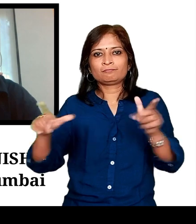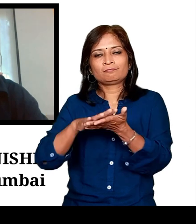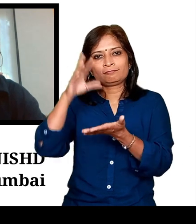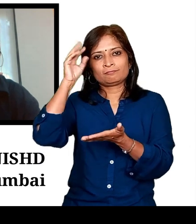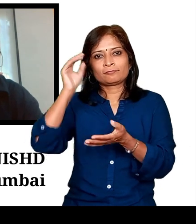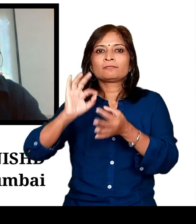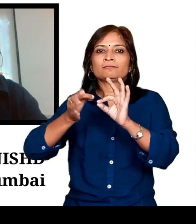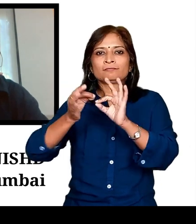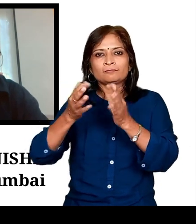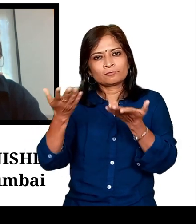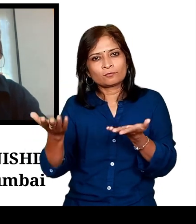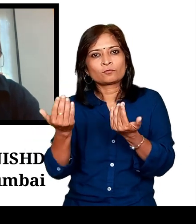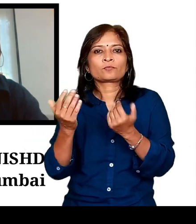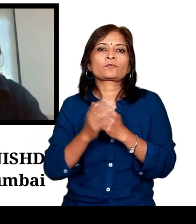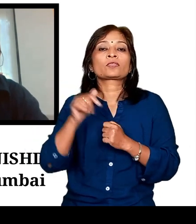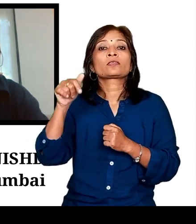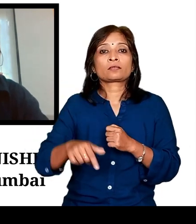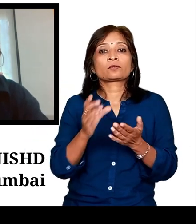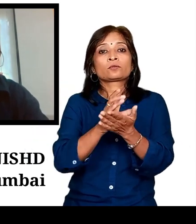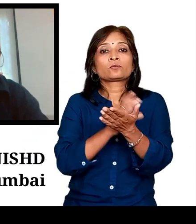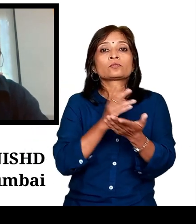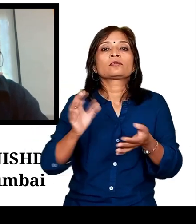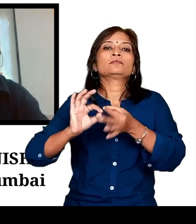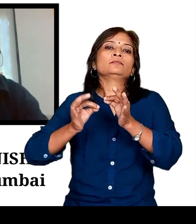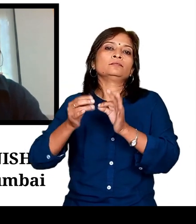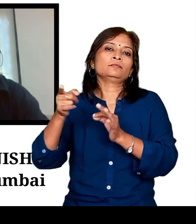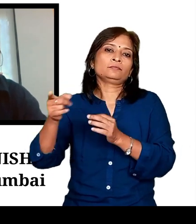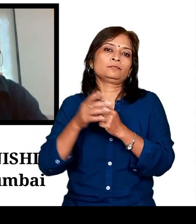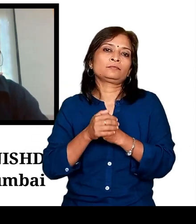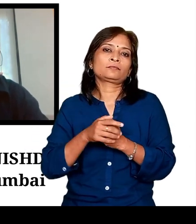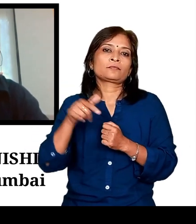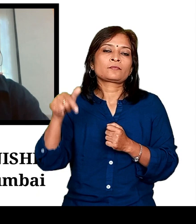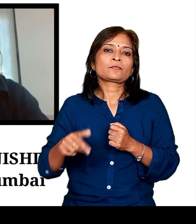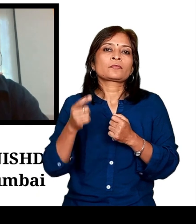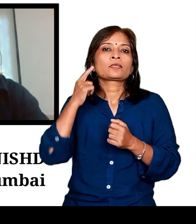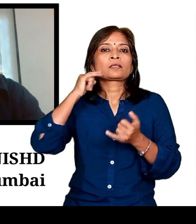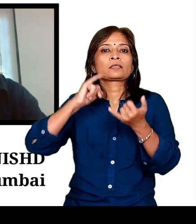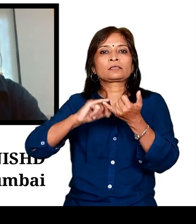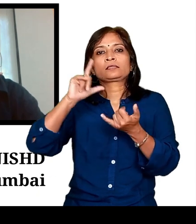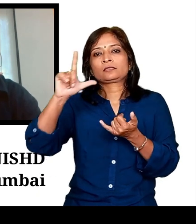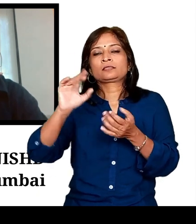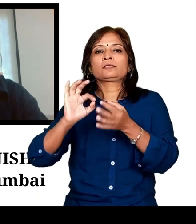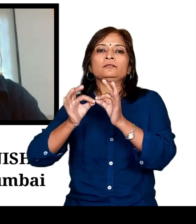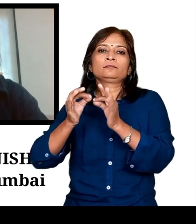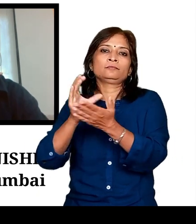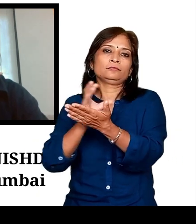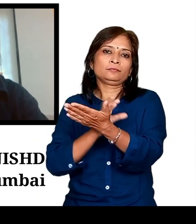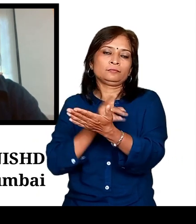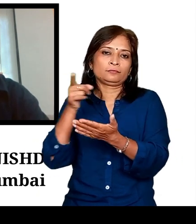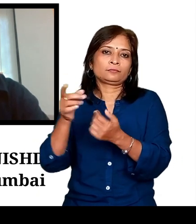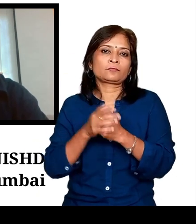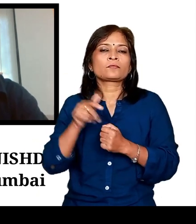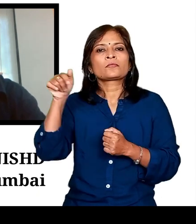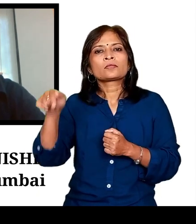language interpretation. एक course भी होता है interpretation, that is called the Indian Sign Language Interpretation.